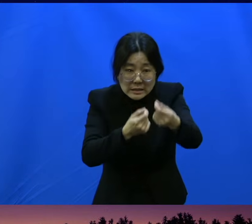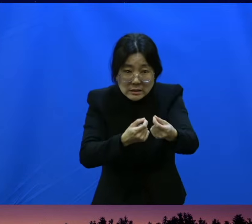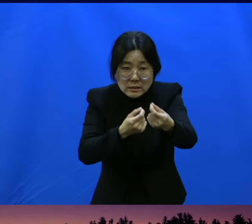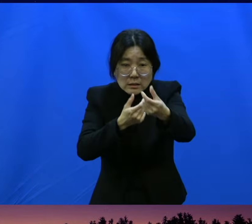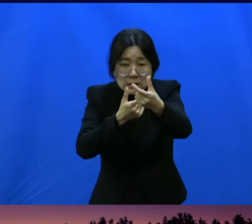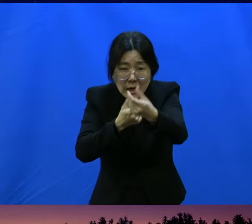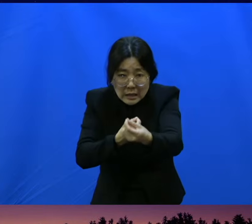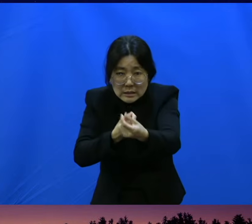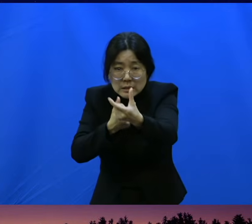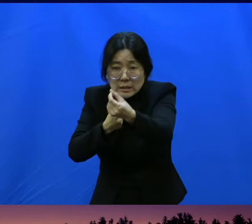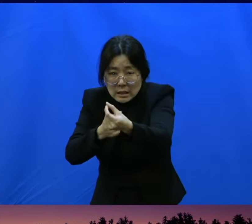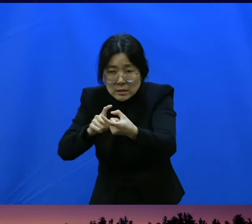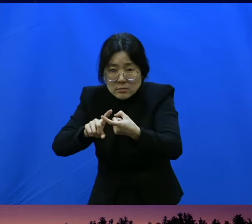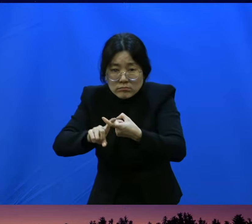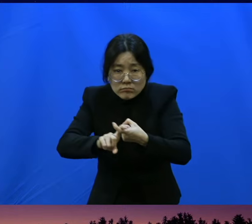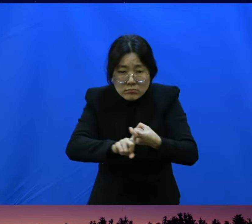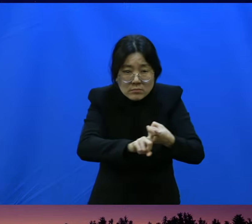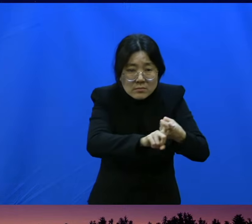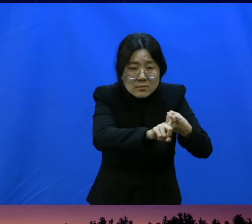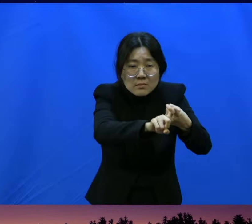끌어안고 뒤섞이면서